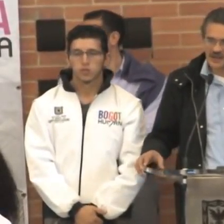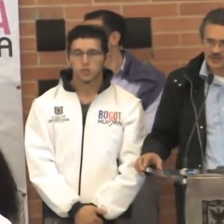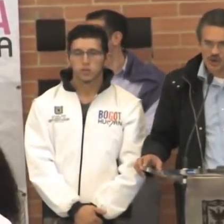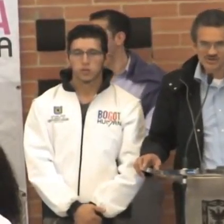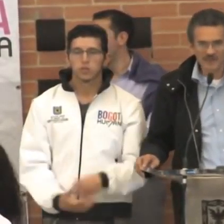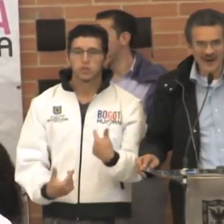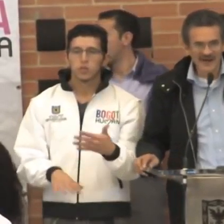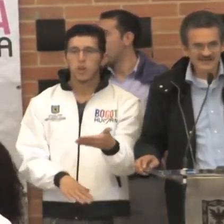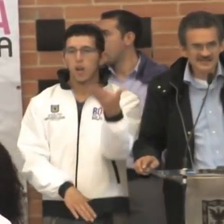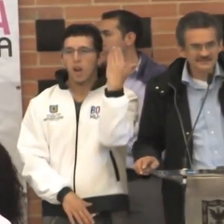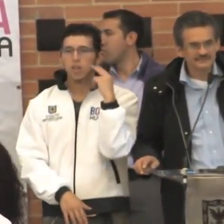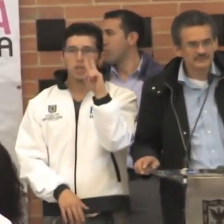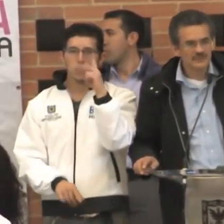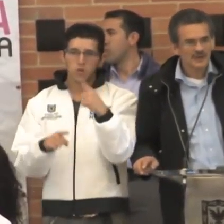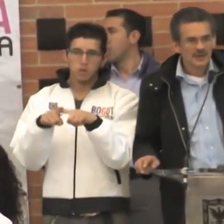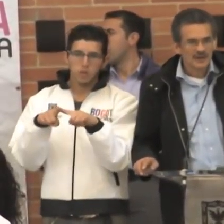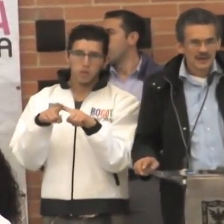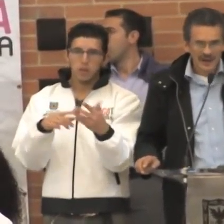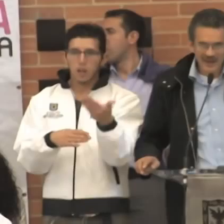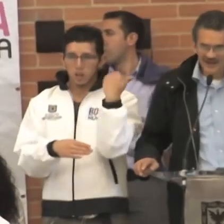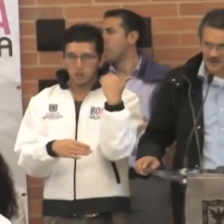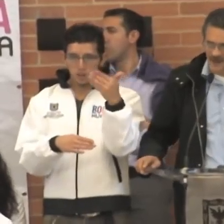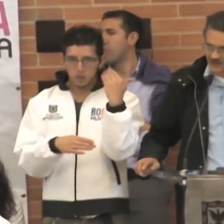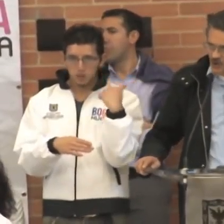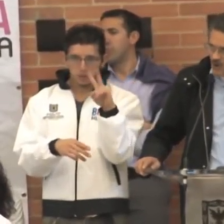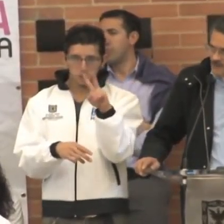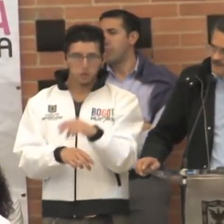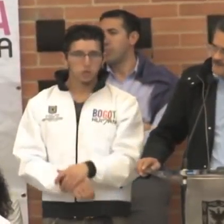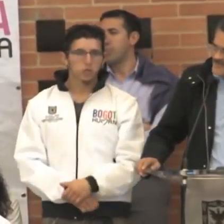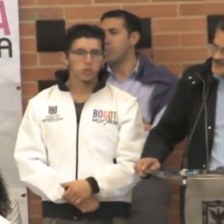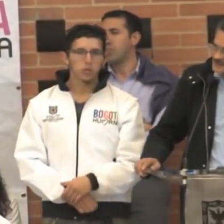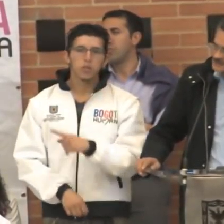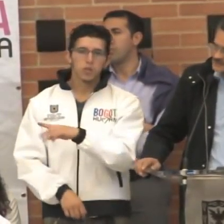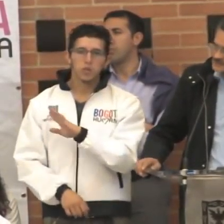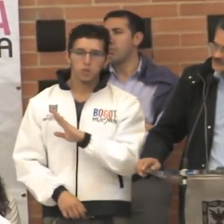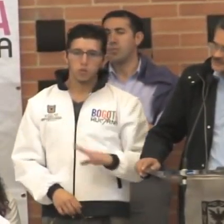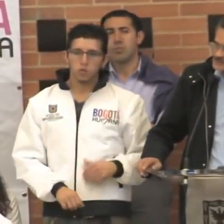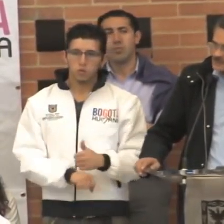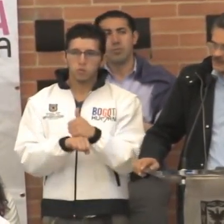Hace dos semanas el alcalde Petro